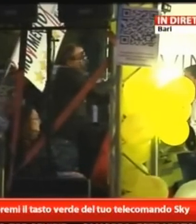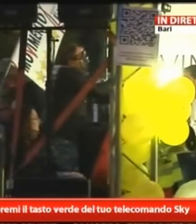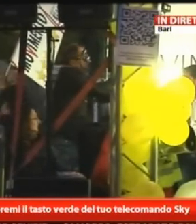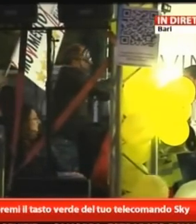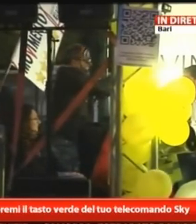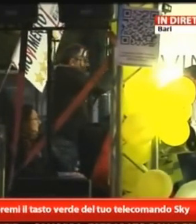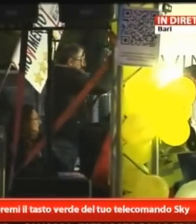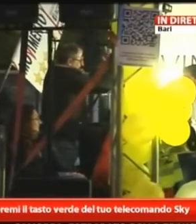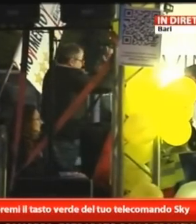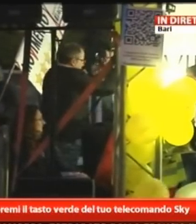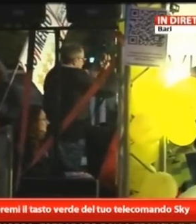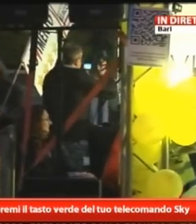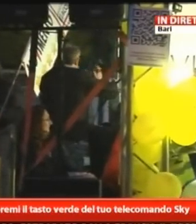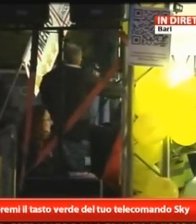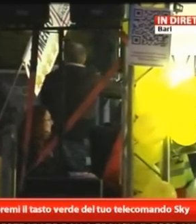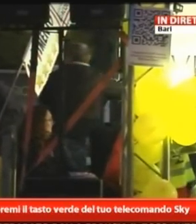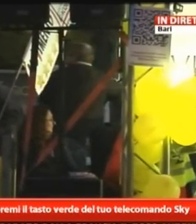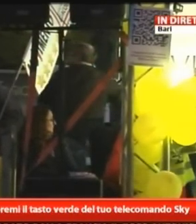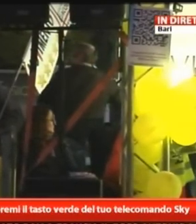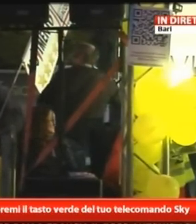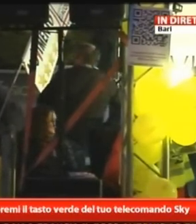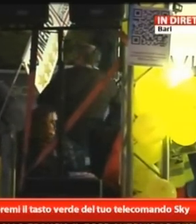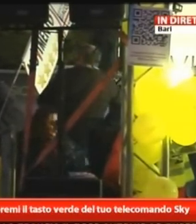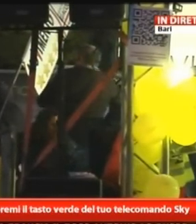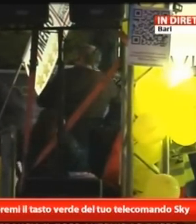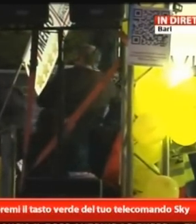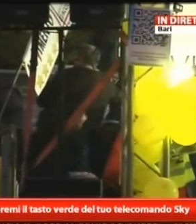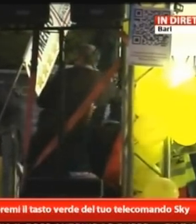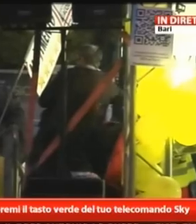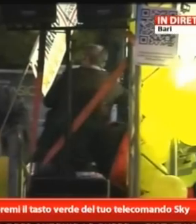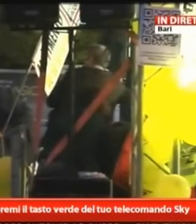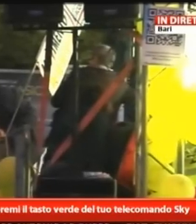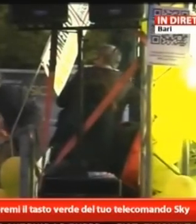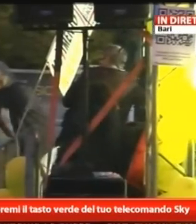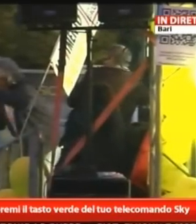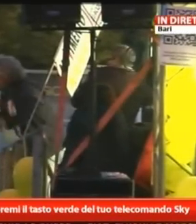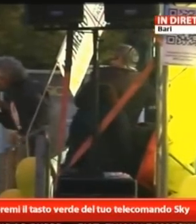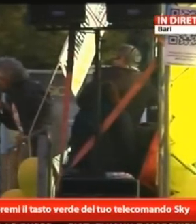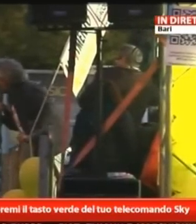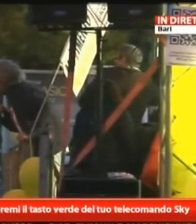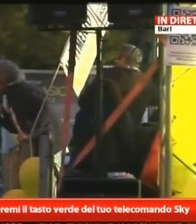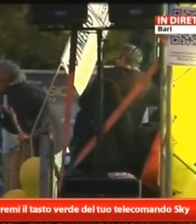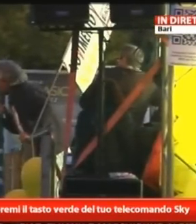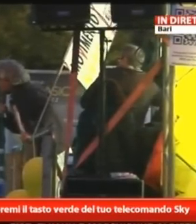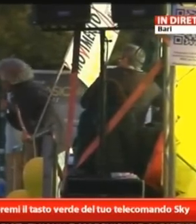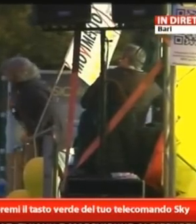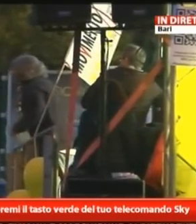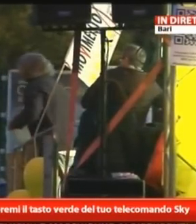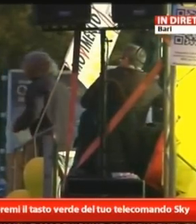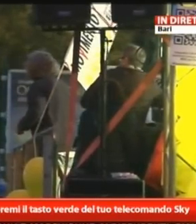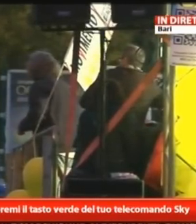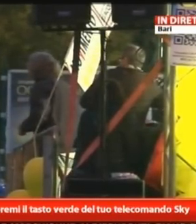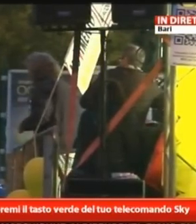dividendi. Io ci sono andato nella più grande banca d'Italia, sono andato al consiglio di amministrazione, 3 volte ci sono andato.